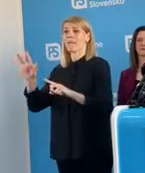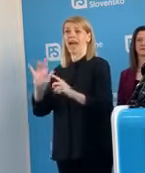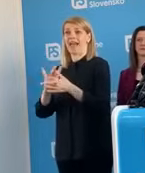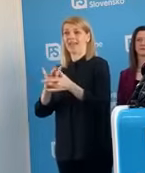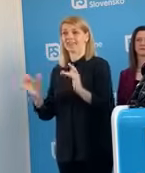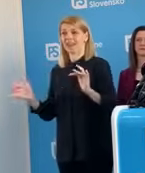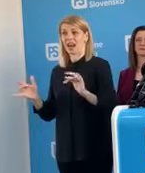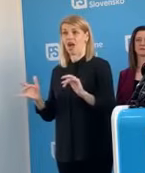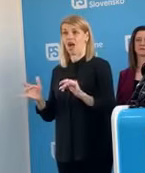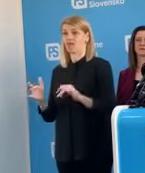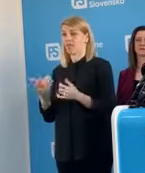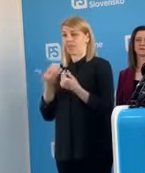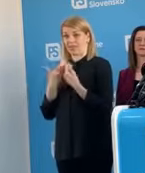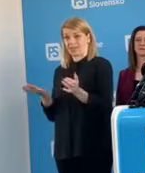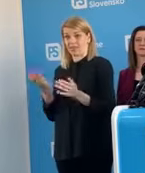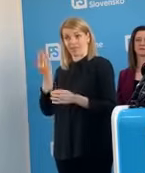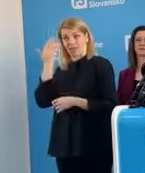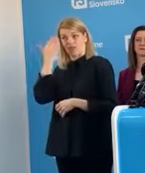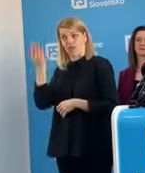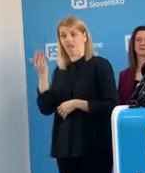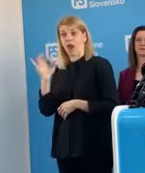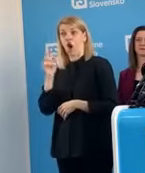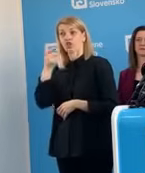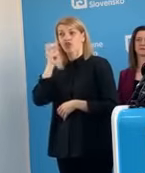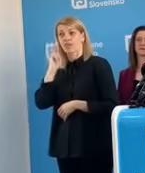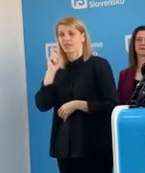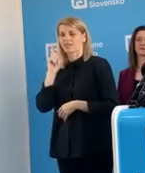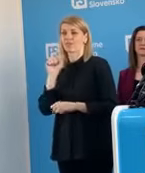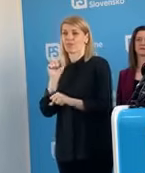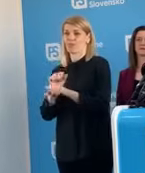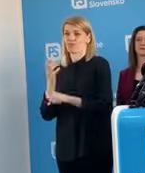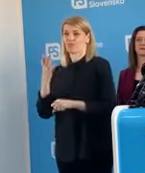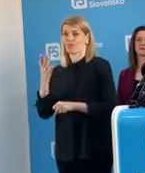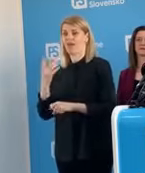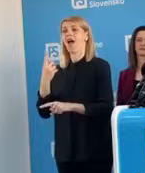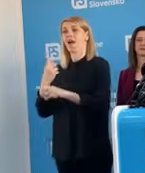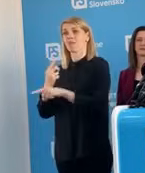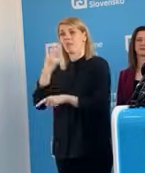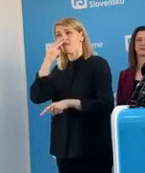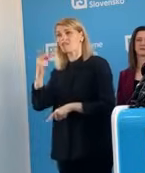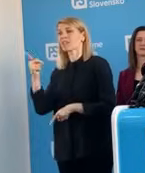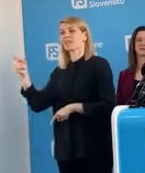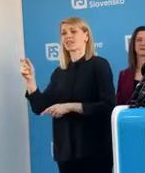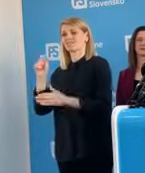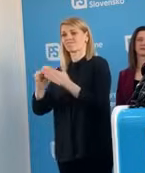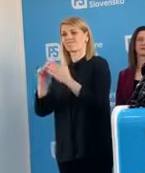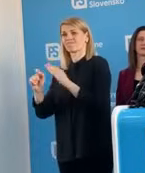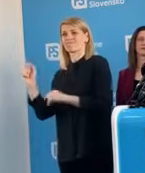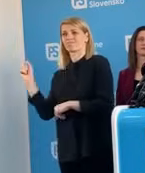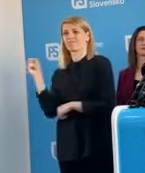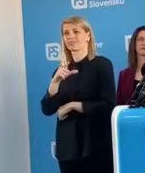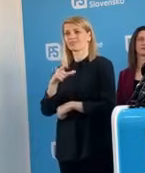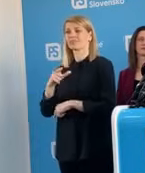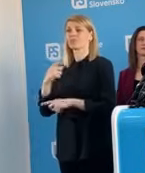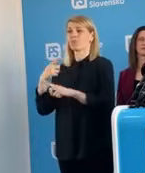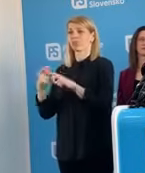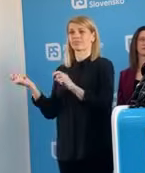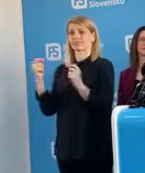úplnú slamu v hlavách. A samozrejme vidíme to aj z tej korešpondencie, čo